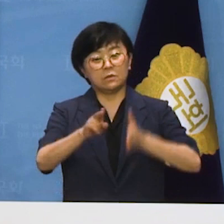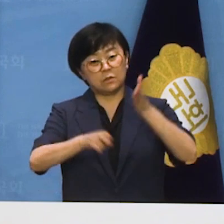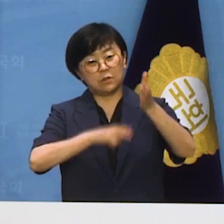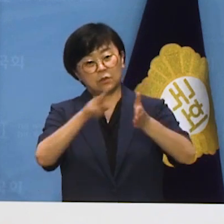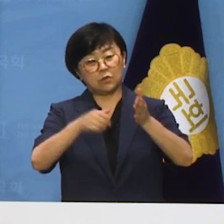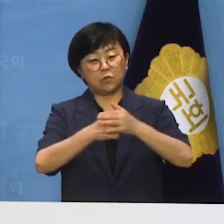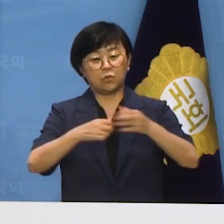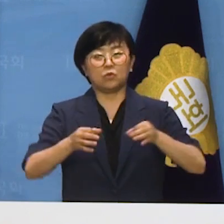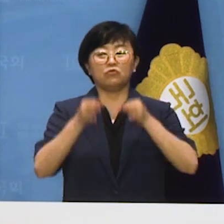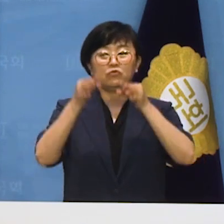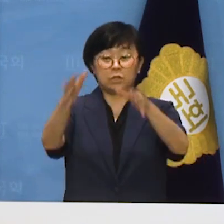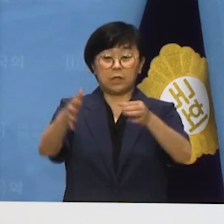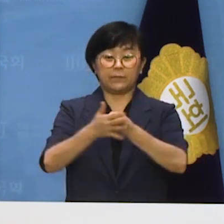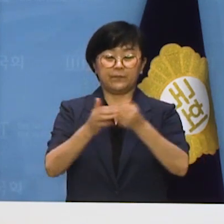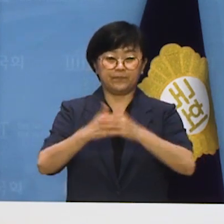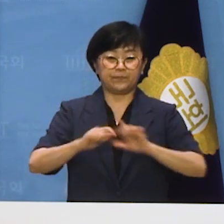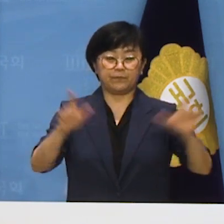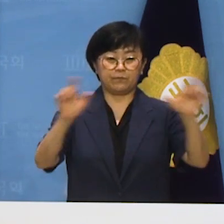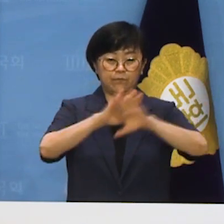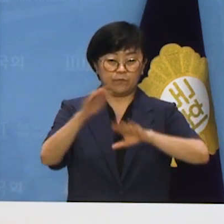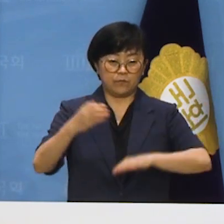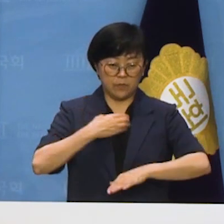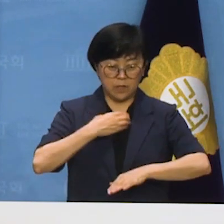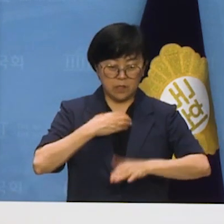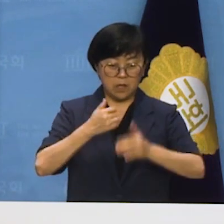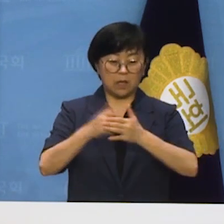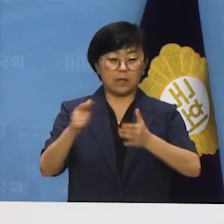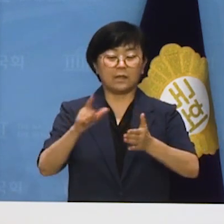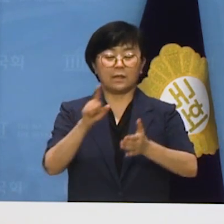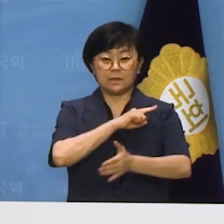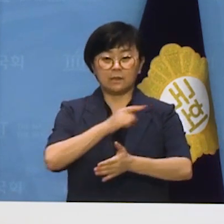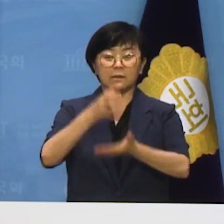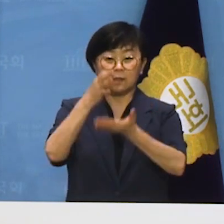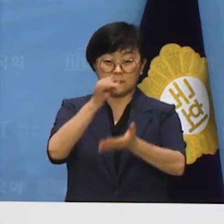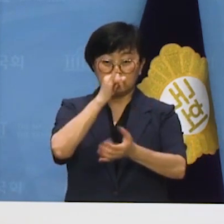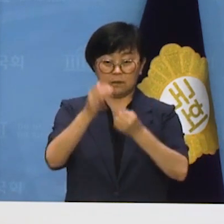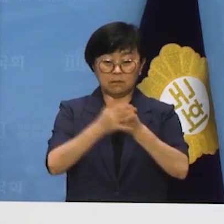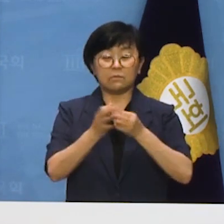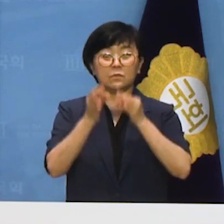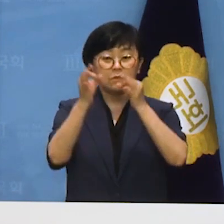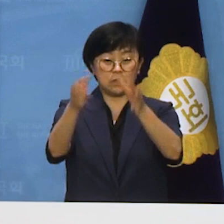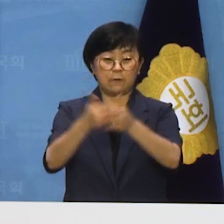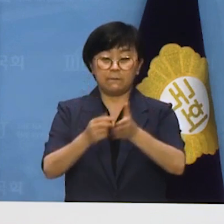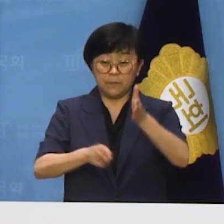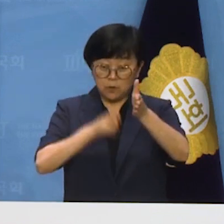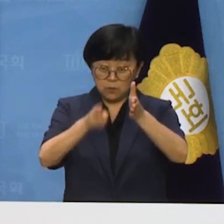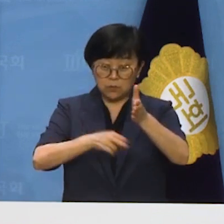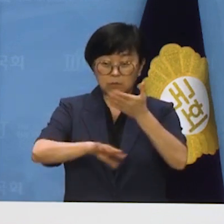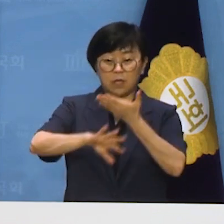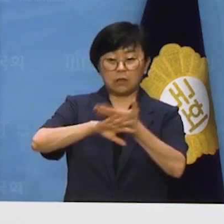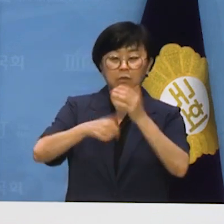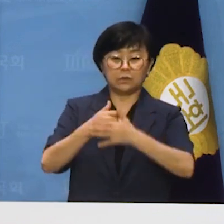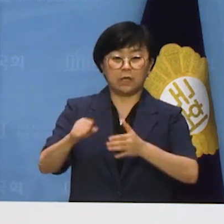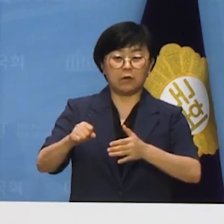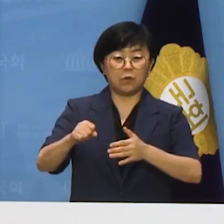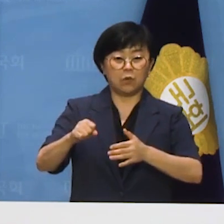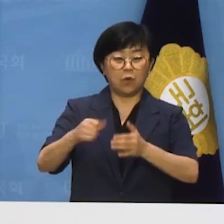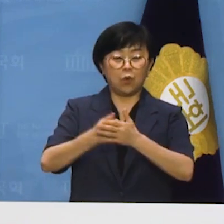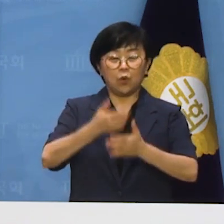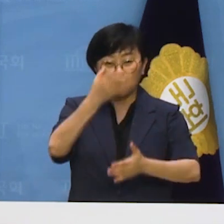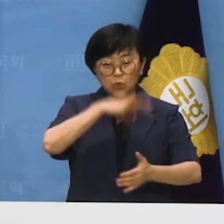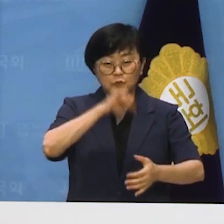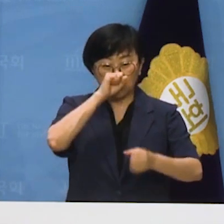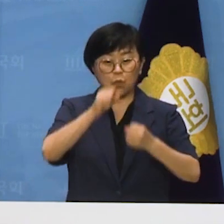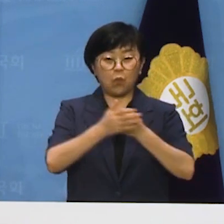철도교통에 대한 투자는 기우이기 시대 가장 가치 있는 투자입니다 절도는 다른 교통 수단에 비해 에너지 효율은